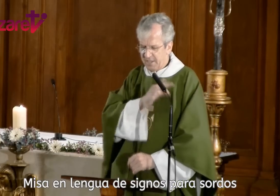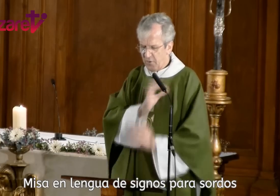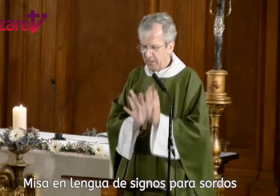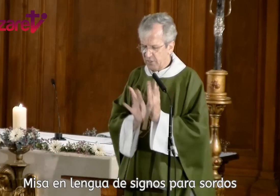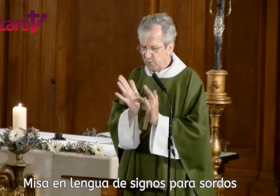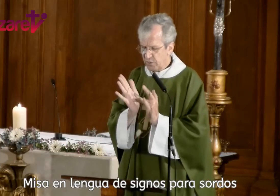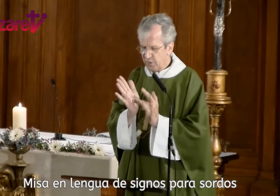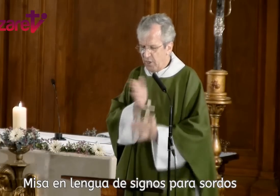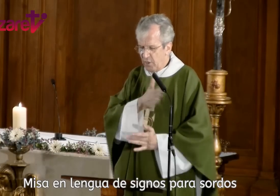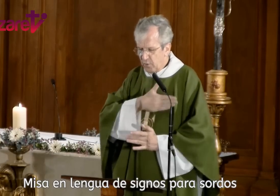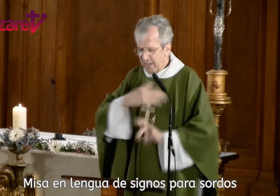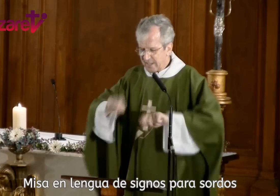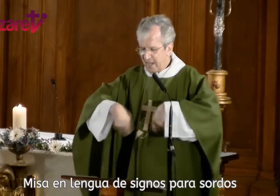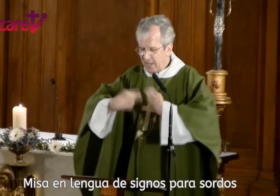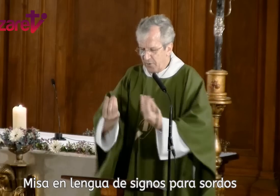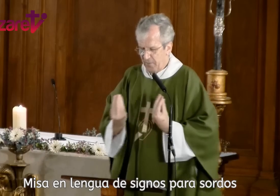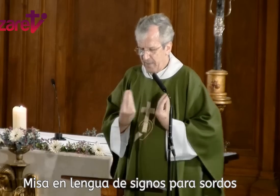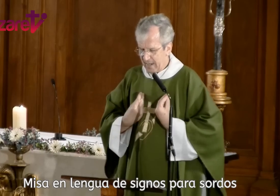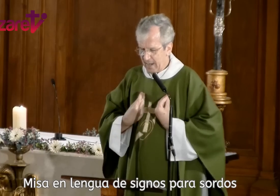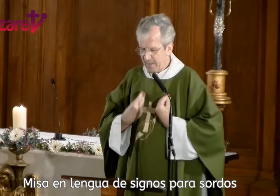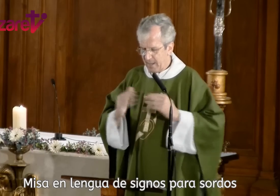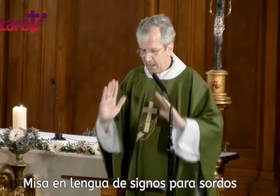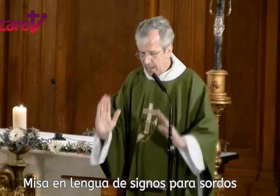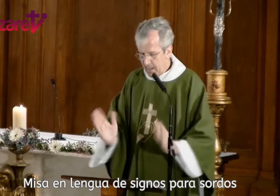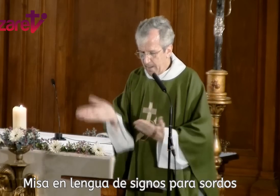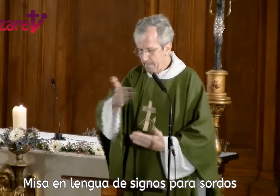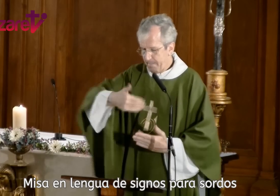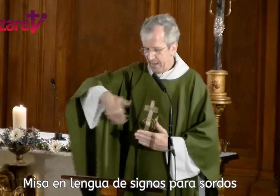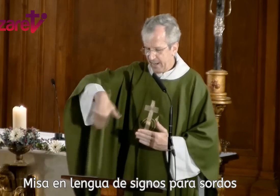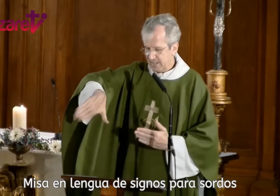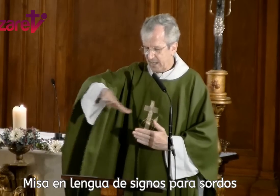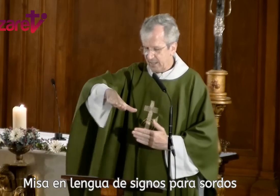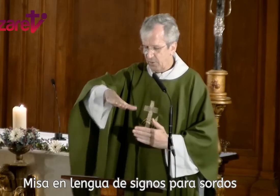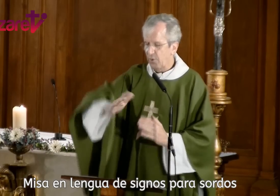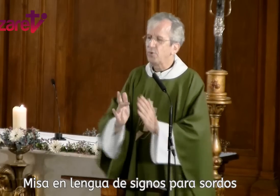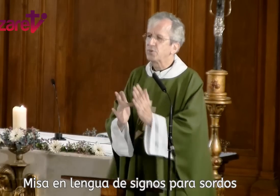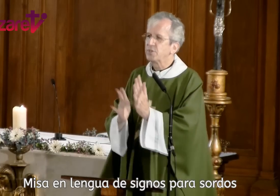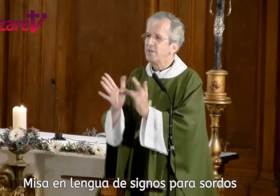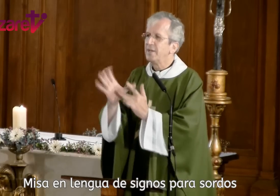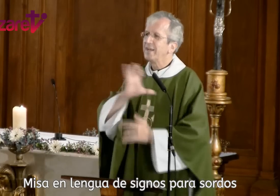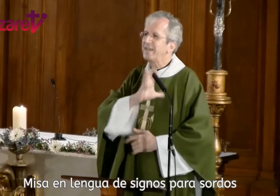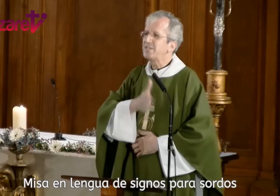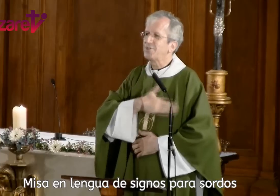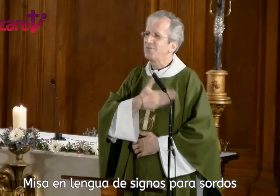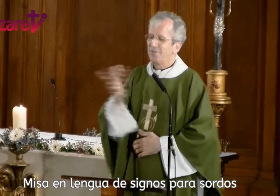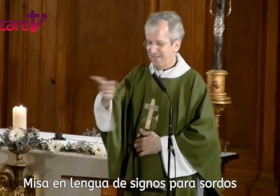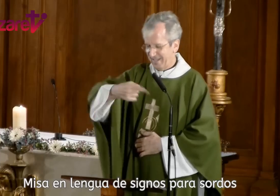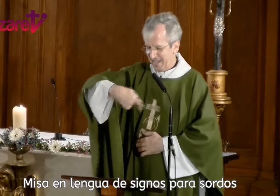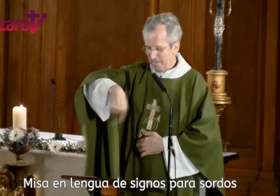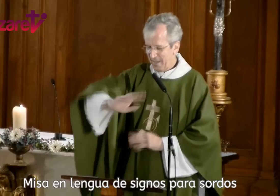Señor Jesús, tú que has querido dar la vida para rescate de todos, Cristo, ten